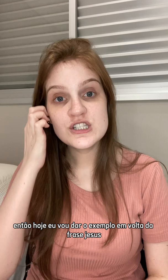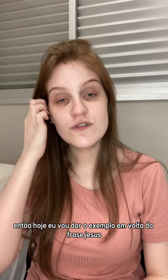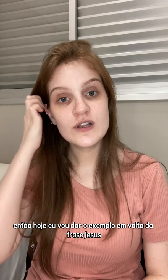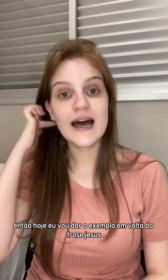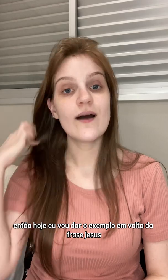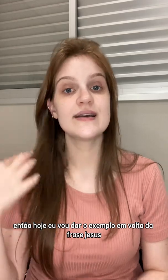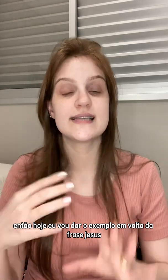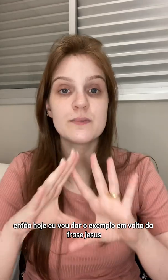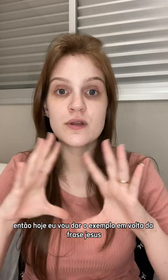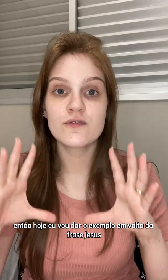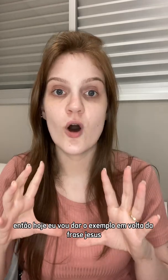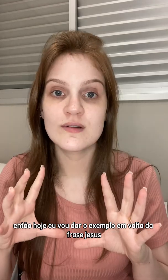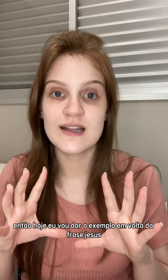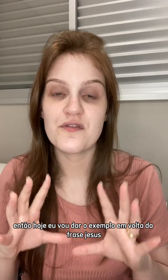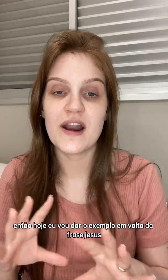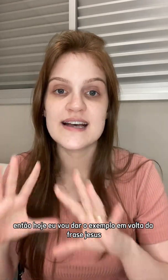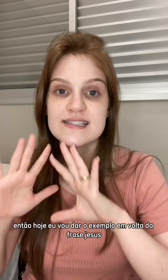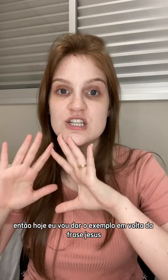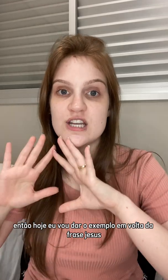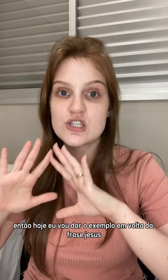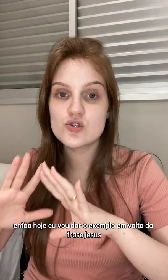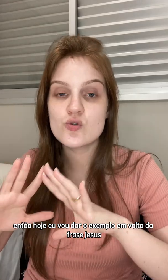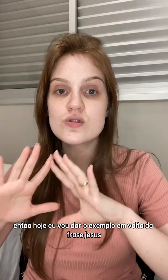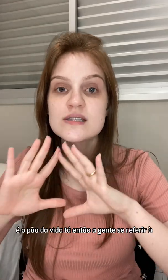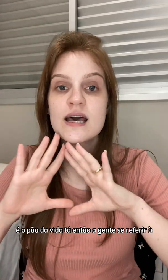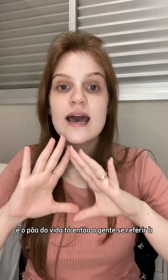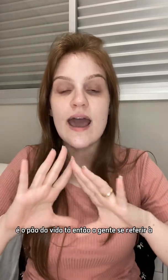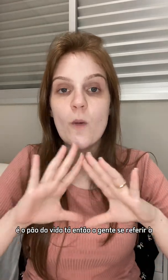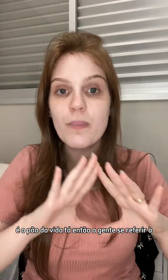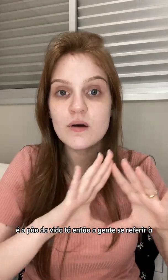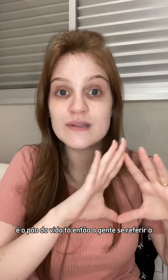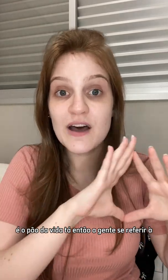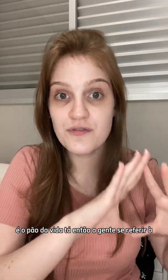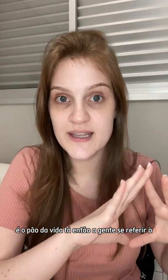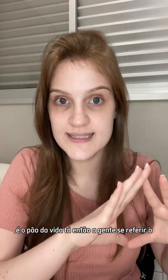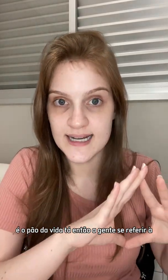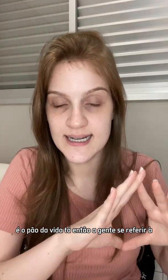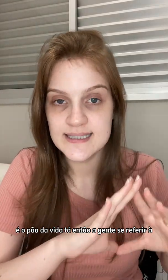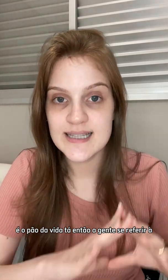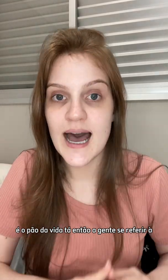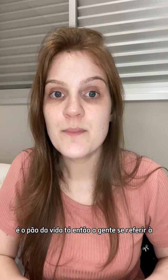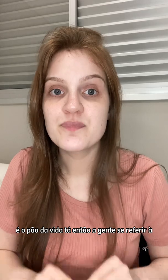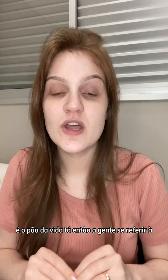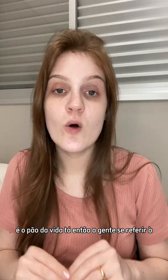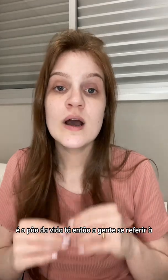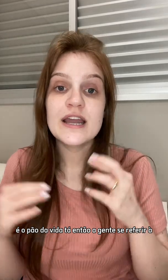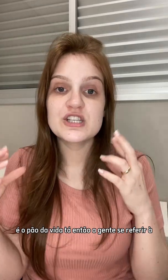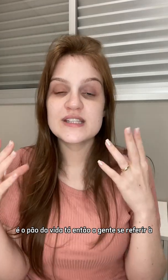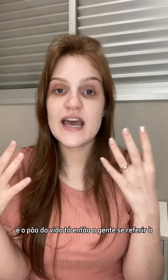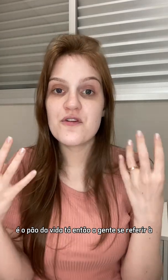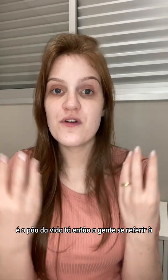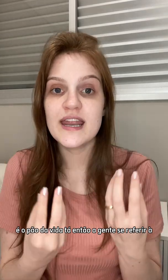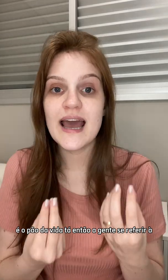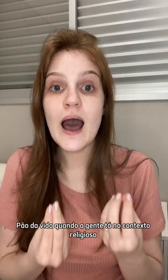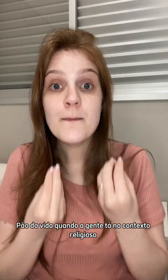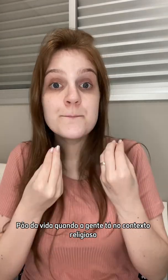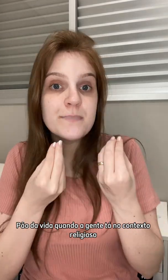eu vou dar o exemplo em volta da frase Jesus é o pão da vida, tá? Então, a gente se refere a pão